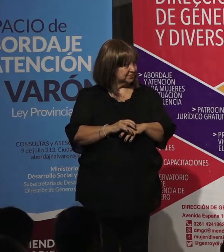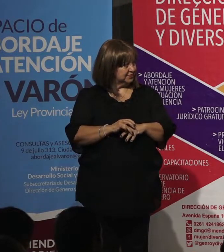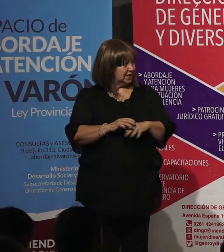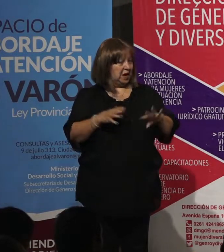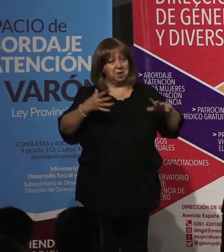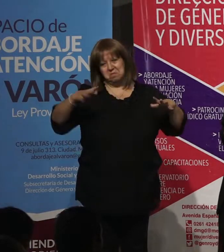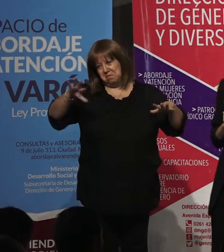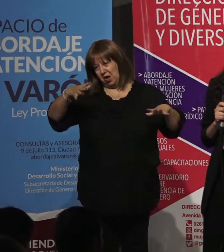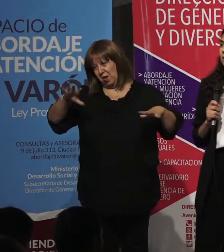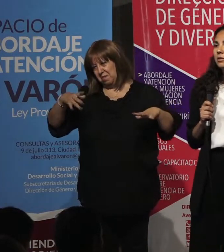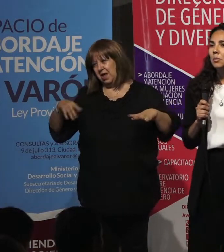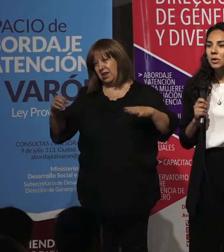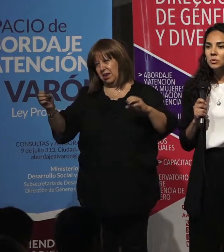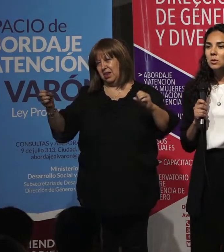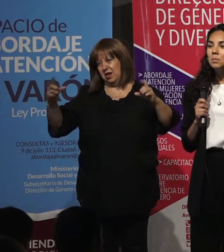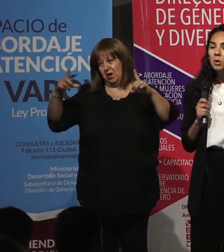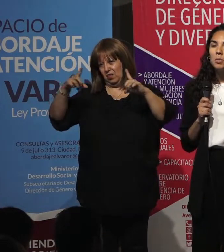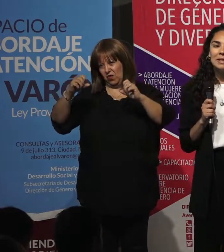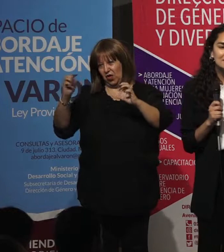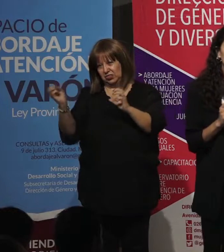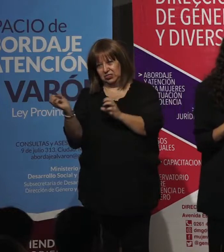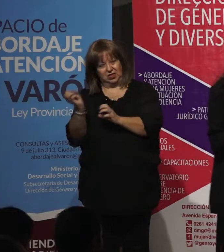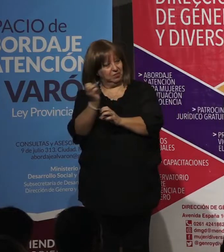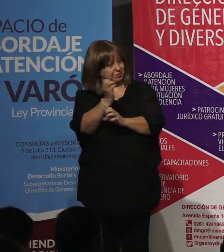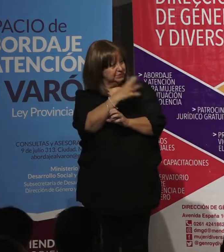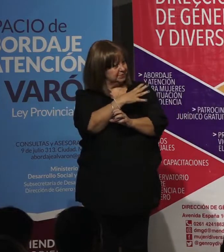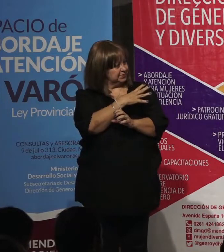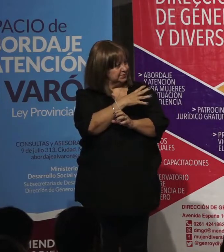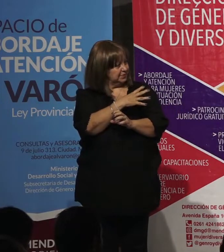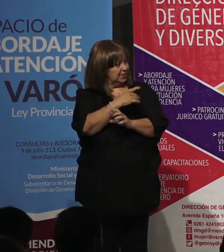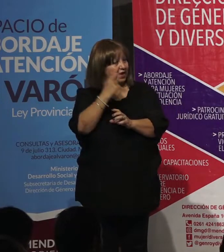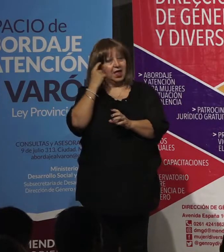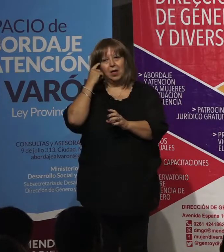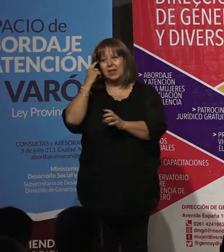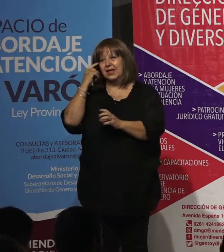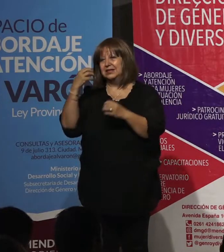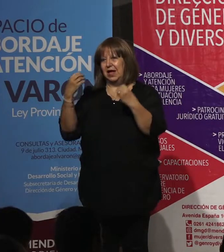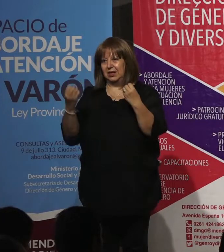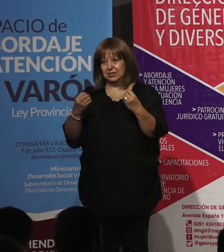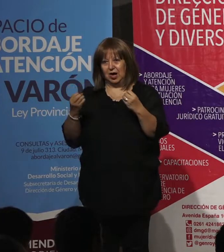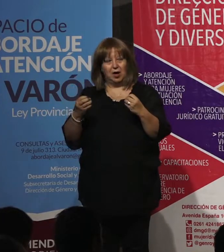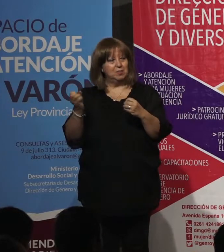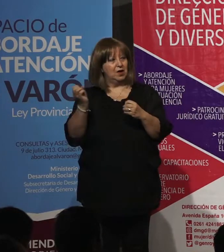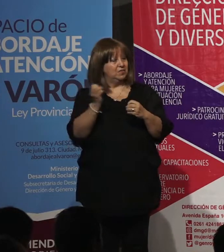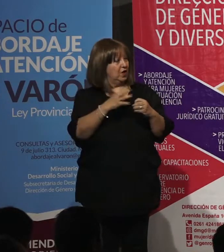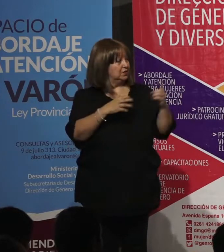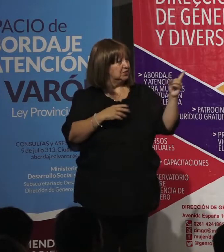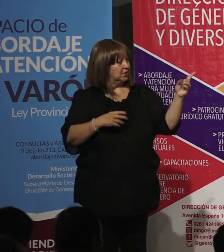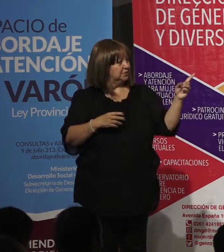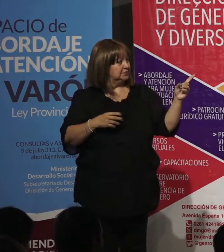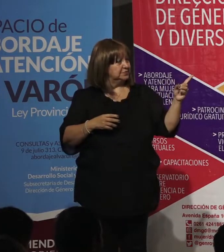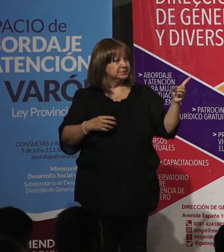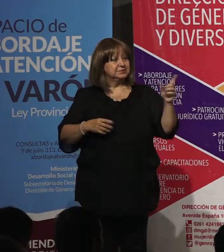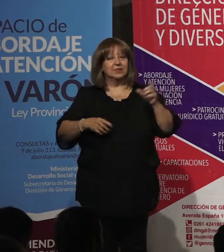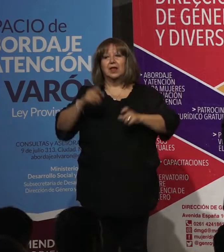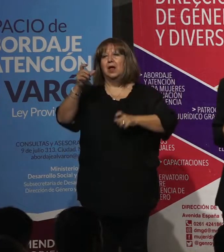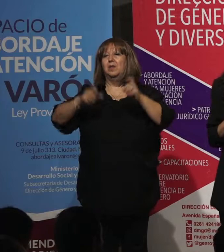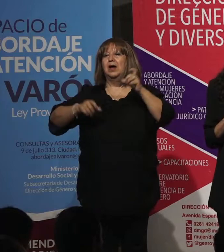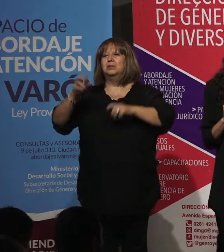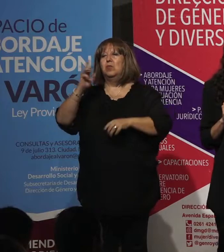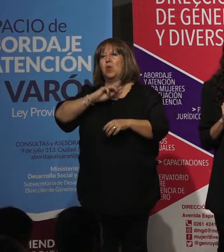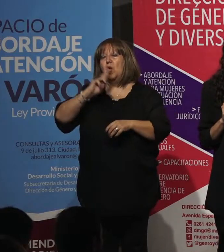Más o menos en esa imagen nos puede ayudar un poco más a imaginarnos. Ahora imagínense ese anfiteatro lleno de